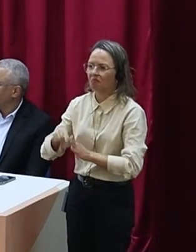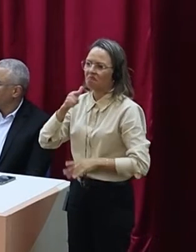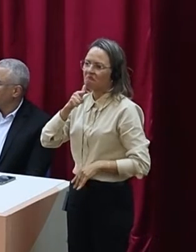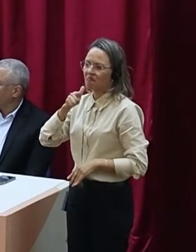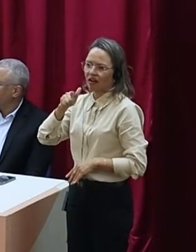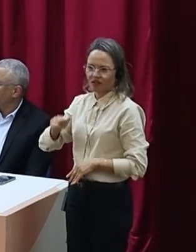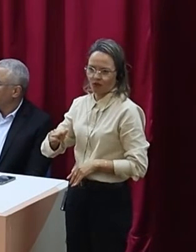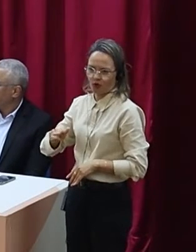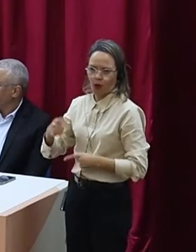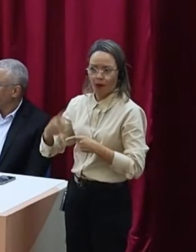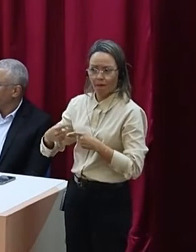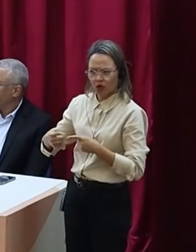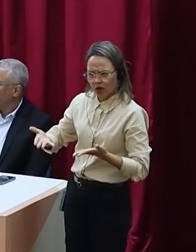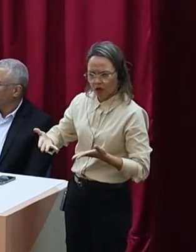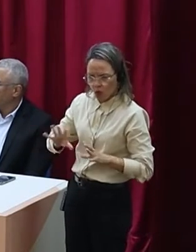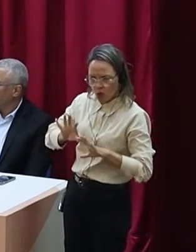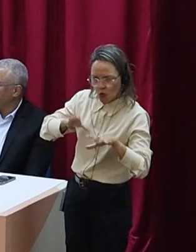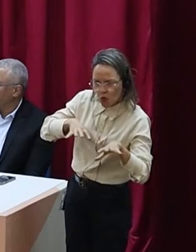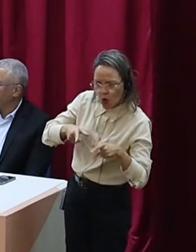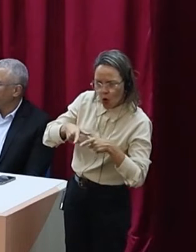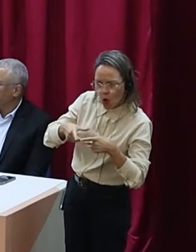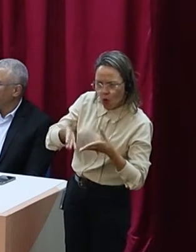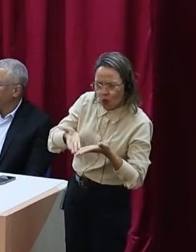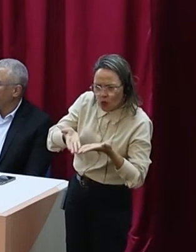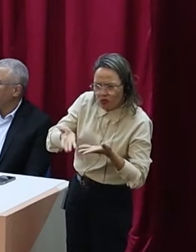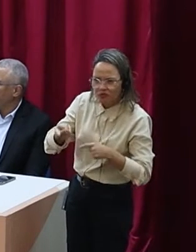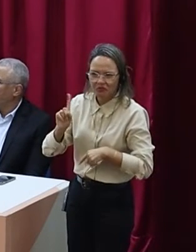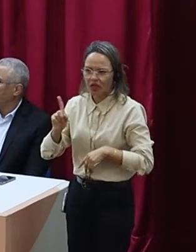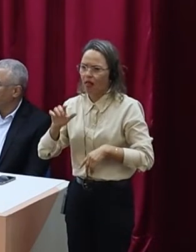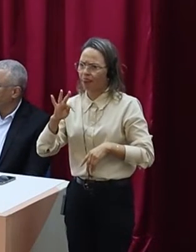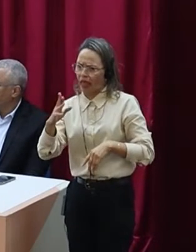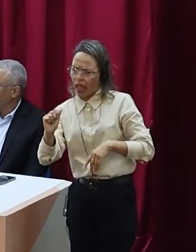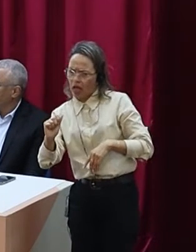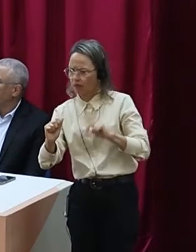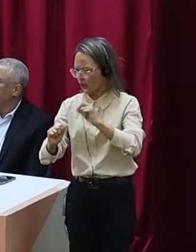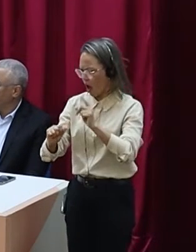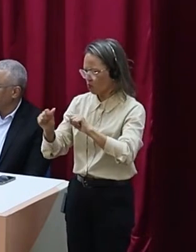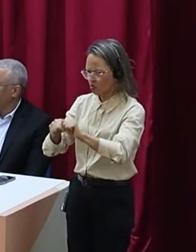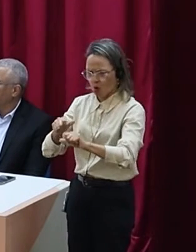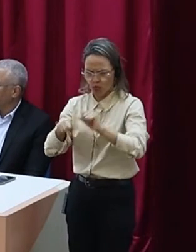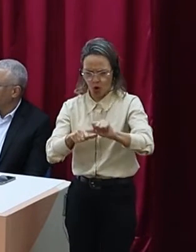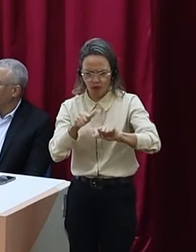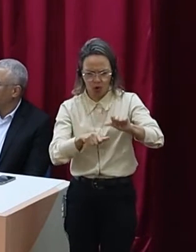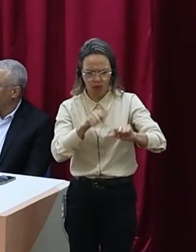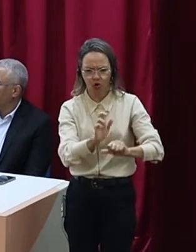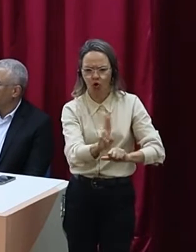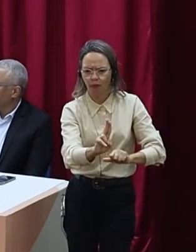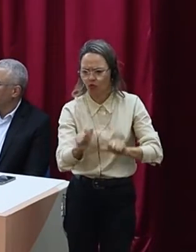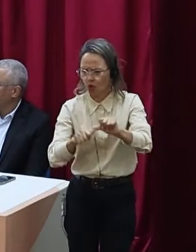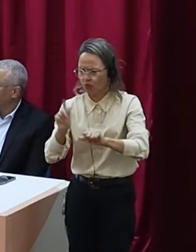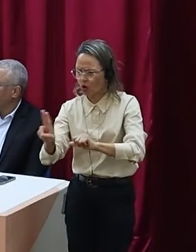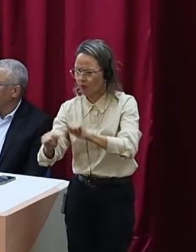se fala en portugués, flor. Entonces, tiene que cambiar su nombre indígena a nombre cristiano. Entonces, ibotú,